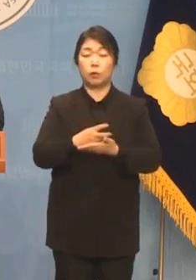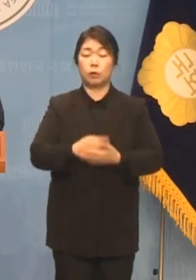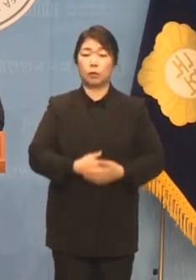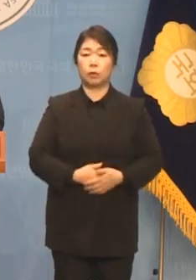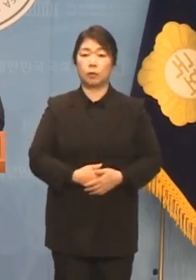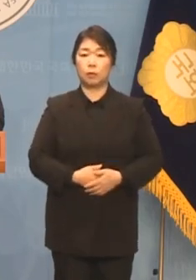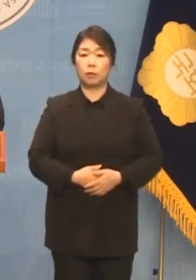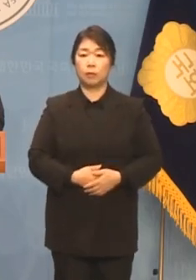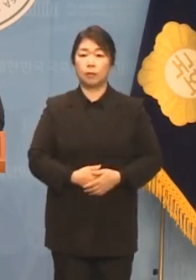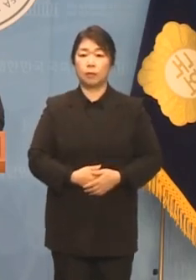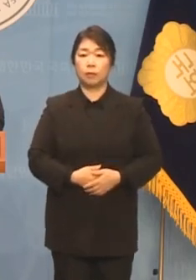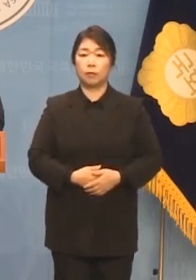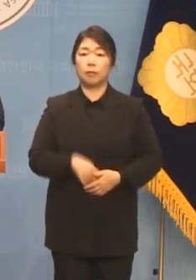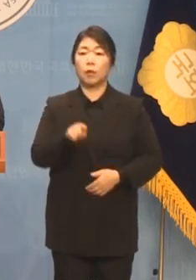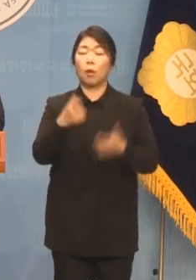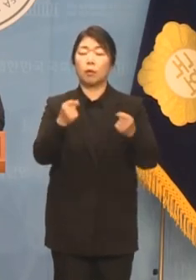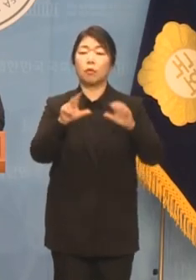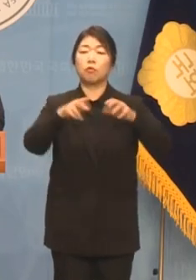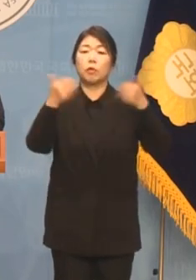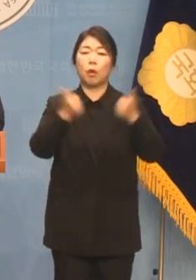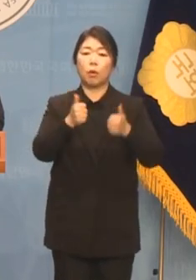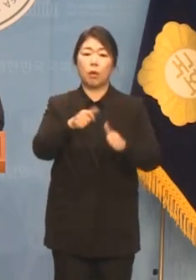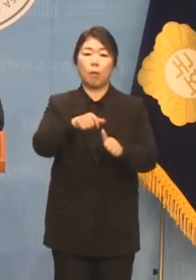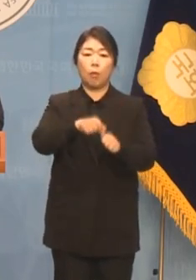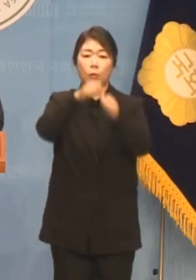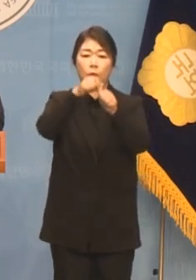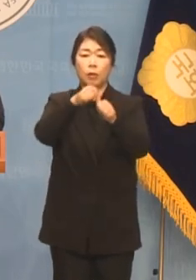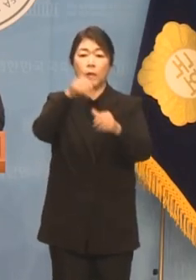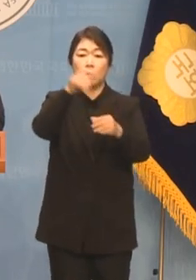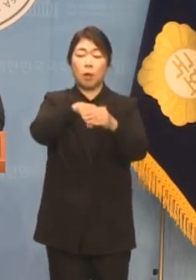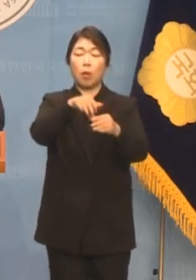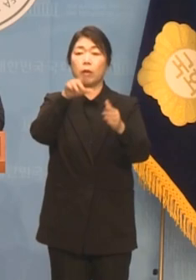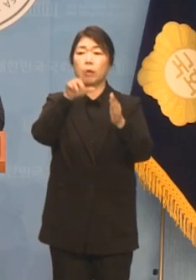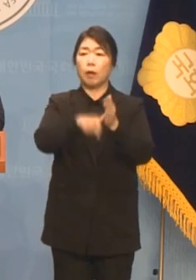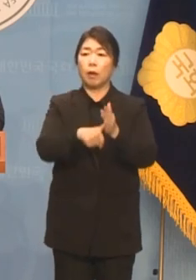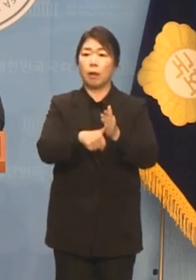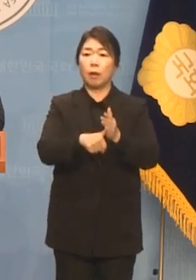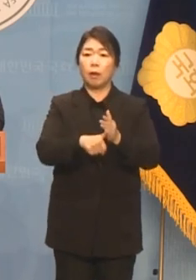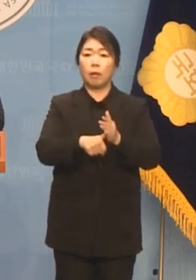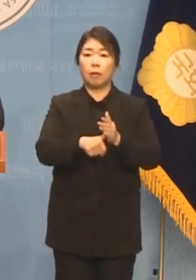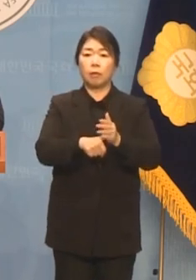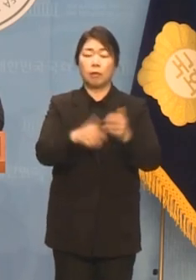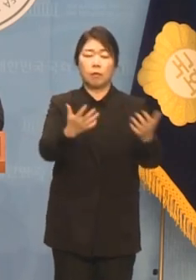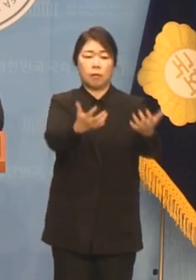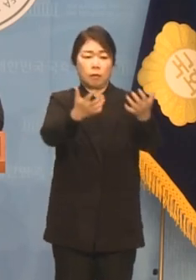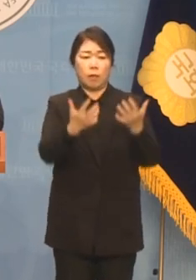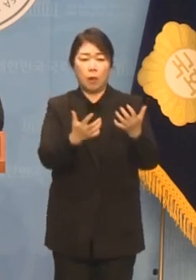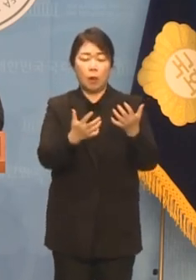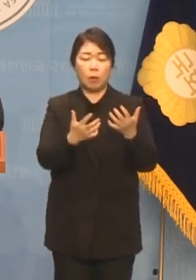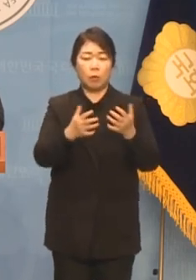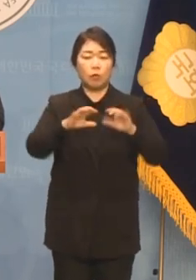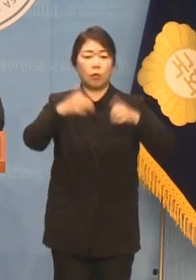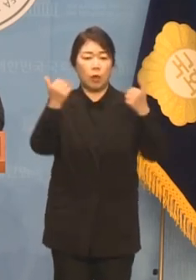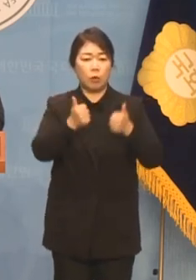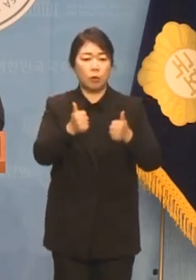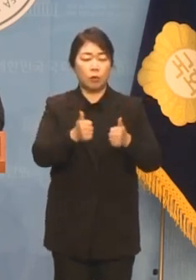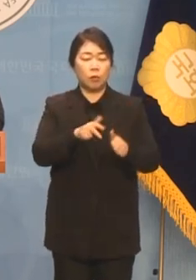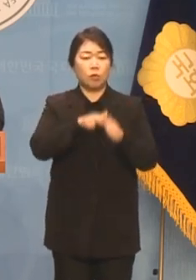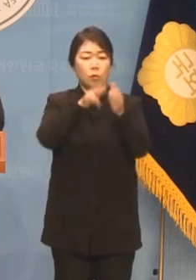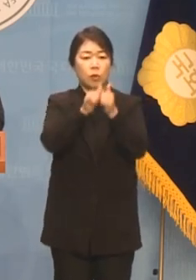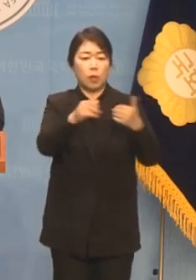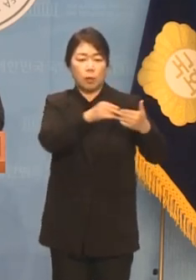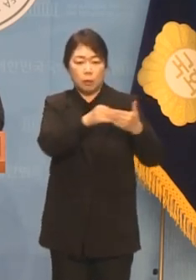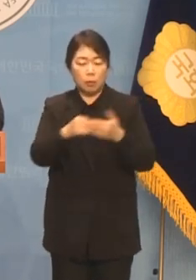의무입니다 그런 국회의원을 뽑는 선거에서 수백명의 국회의원 후보를 이끄는